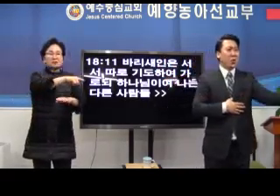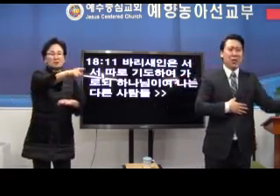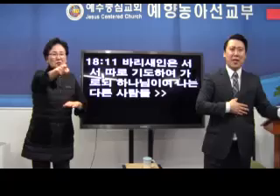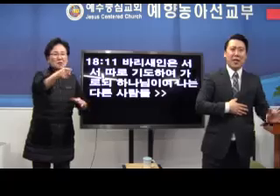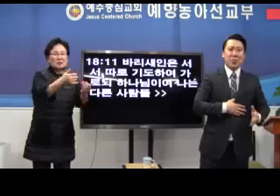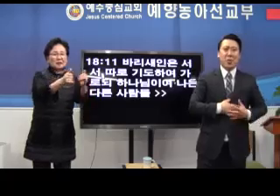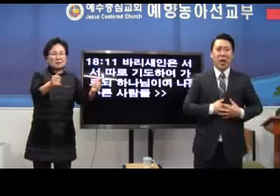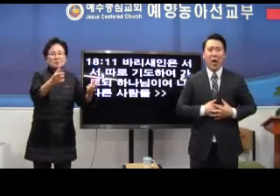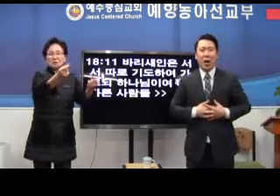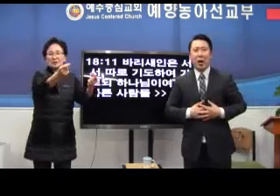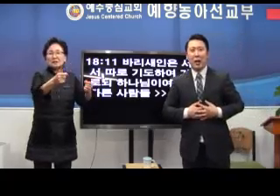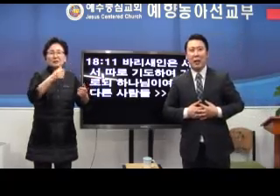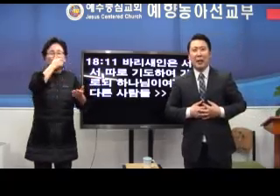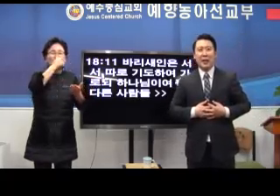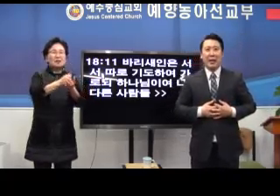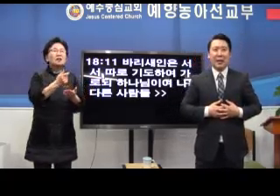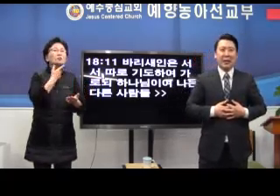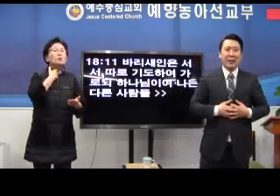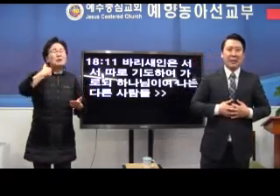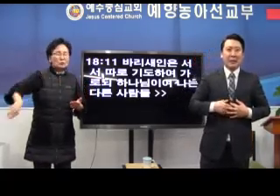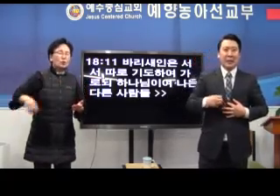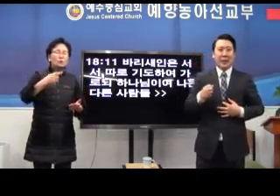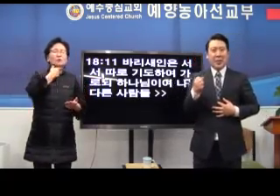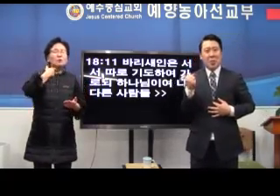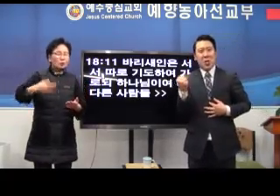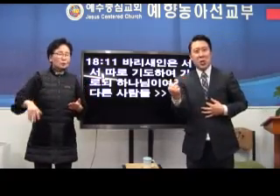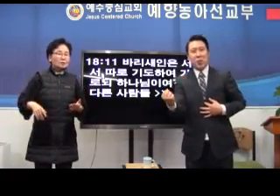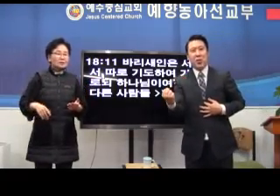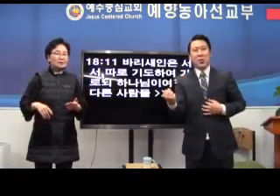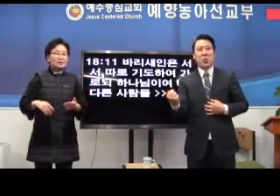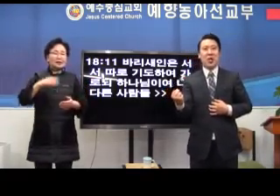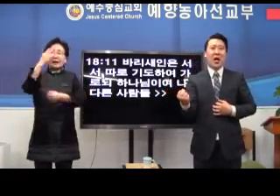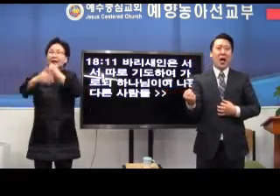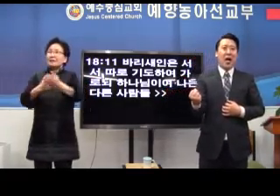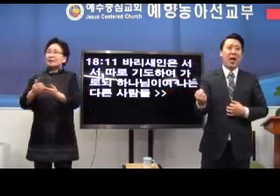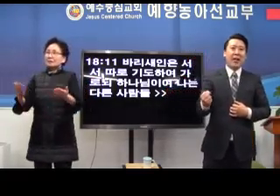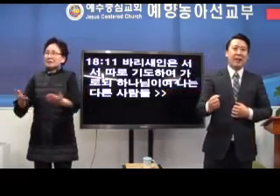짓지 않았습니다. 하나님 일 열심히 했습니다.